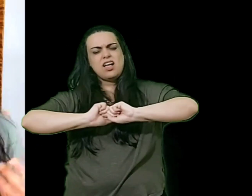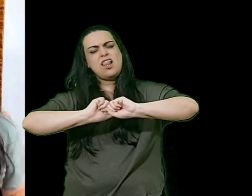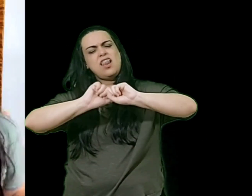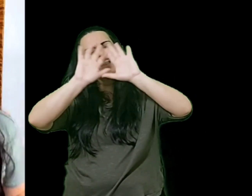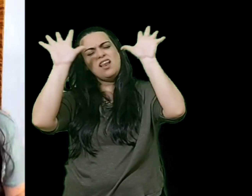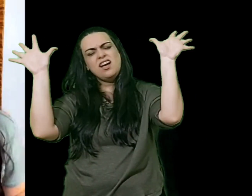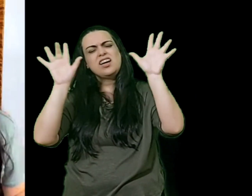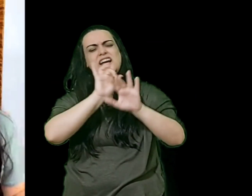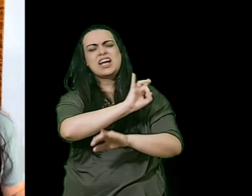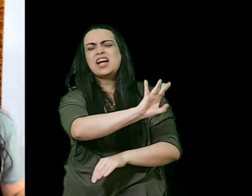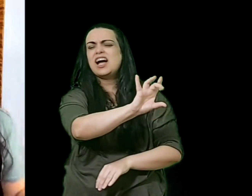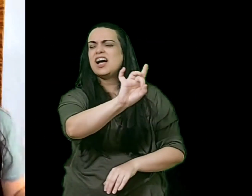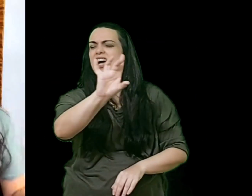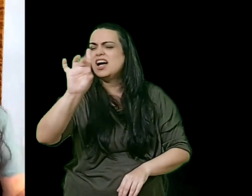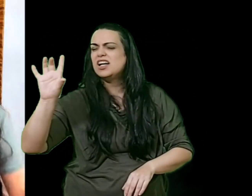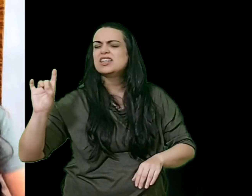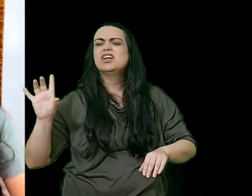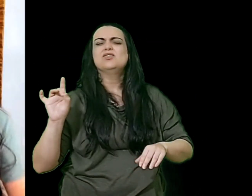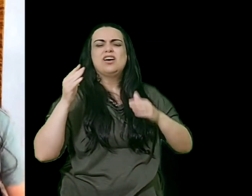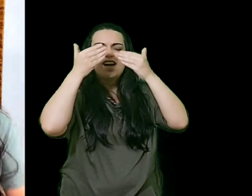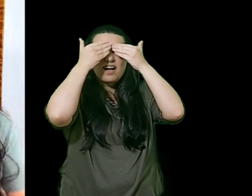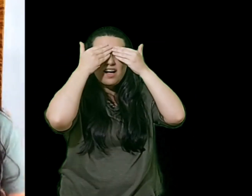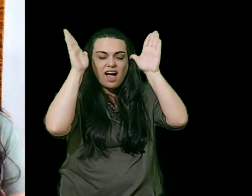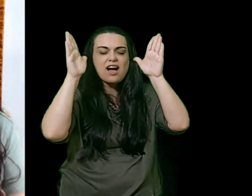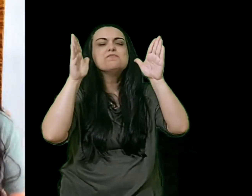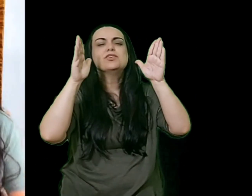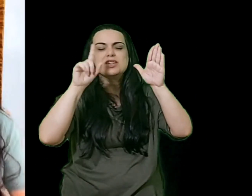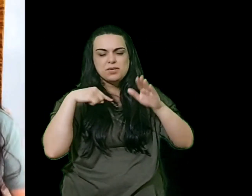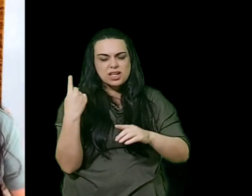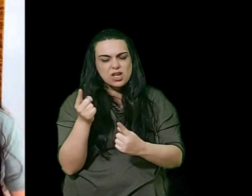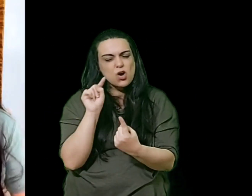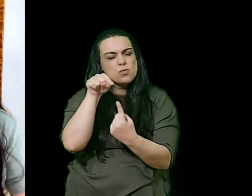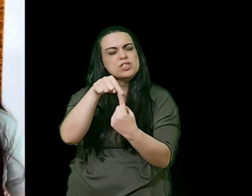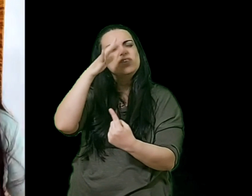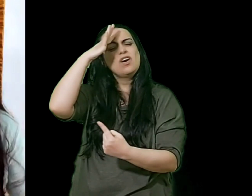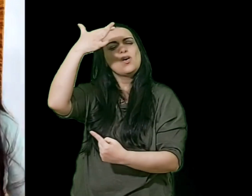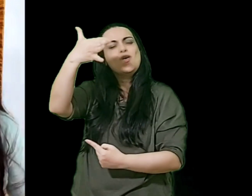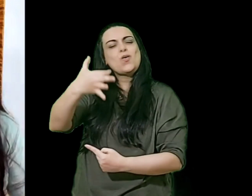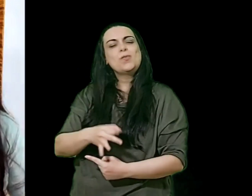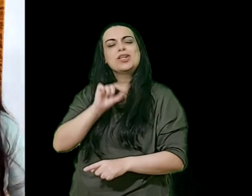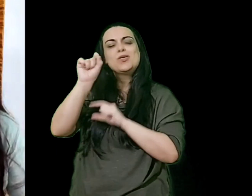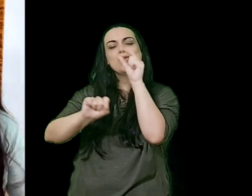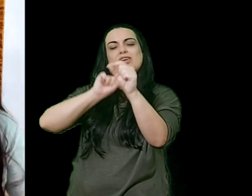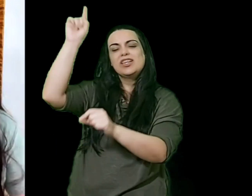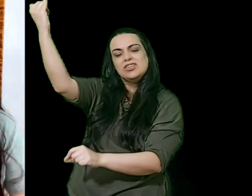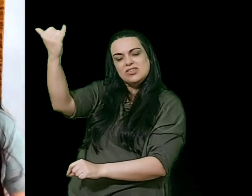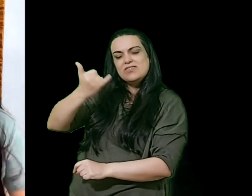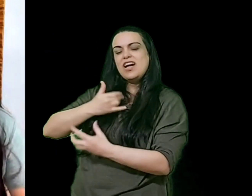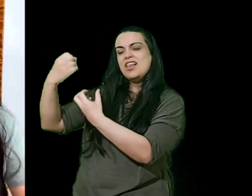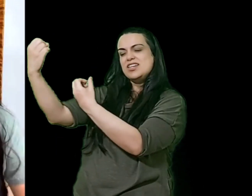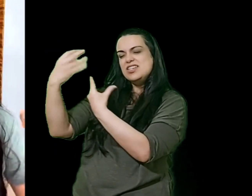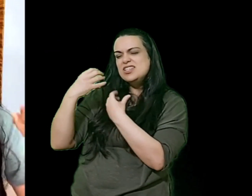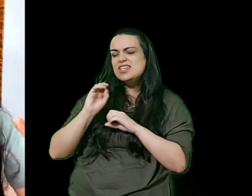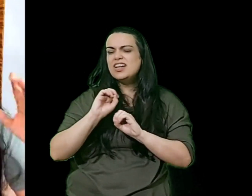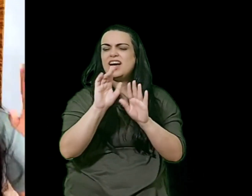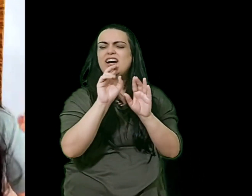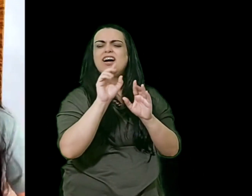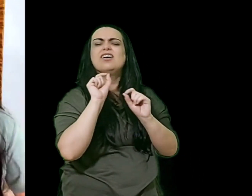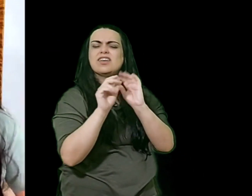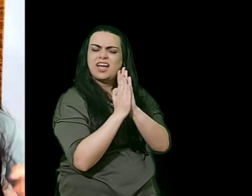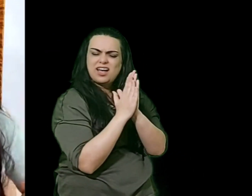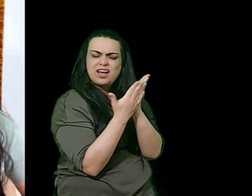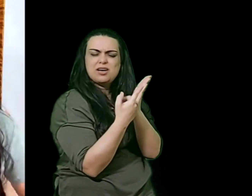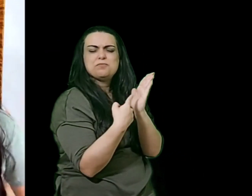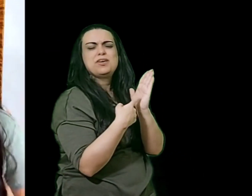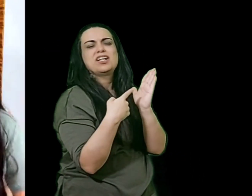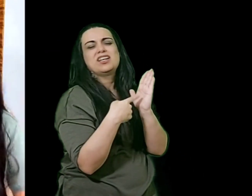de cada um de nós, para que possamos compreender o que Tu queres ministrar através da Tua palavra. E assim eu